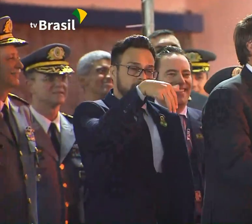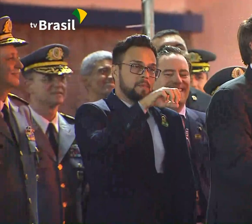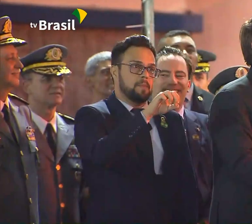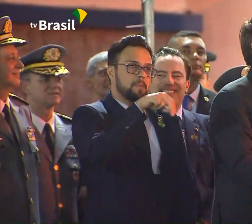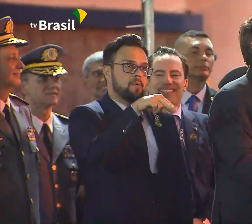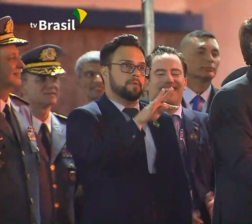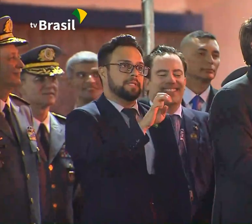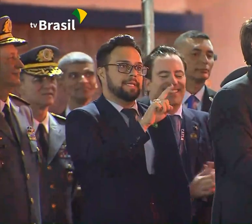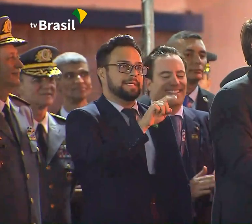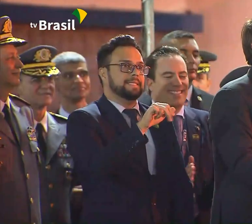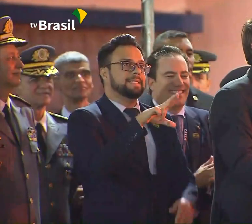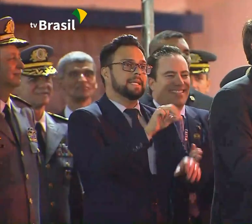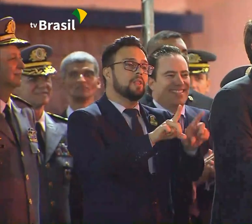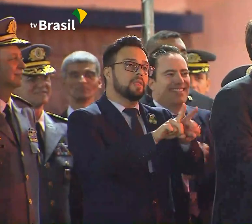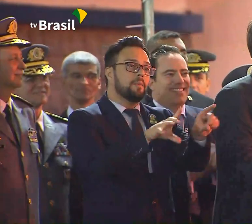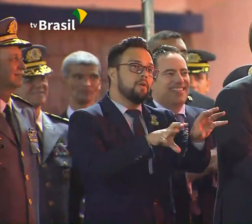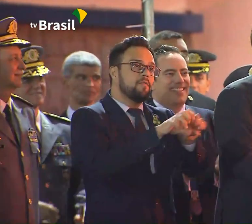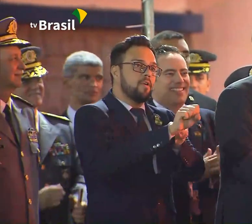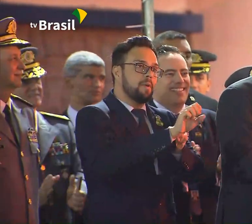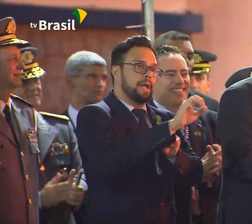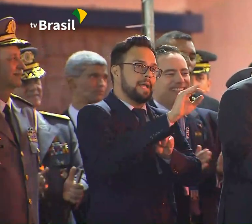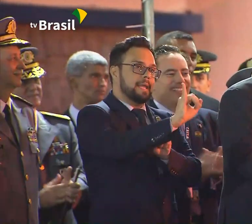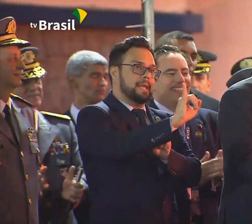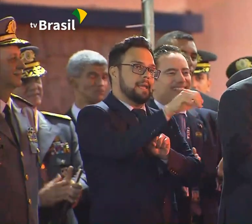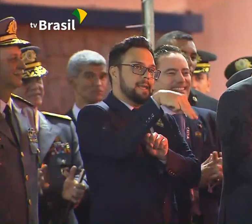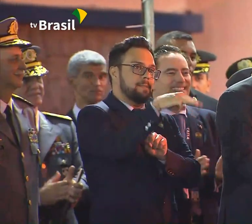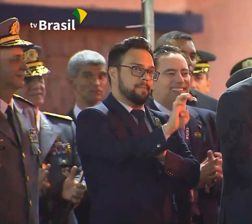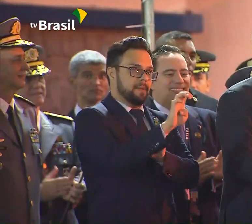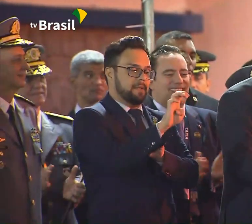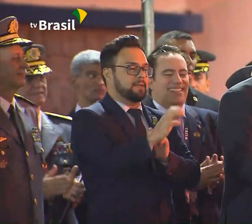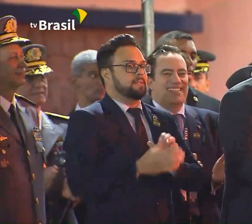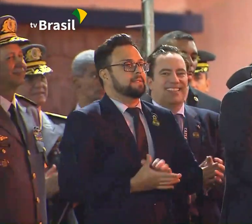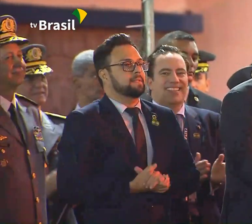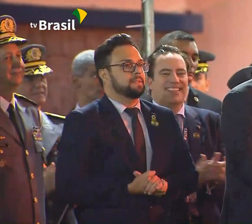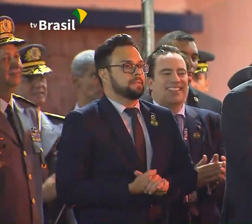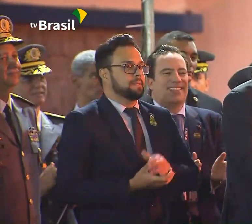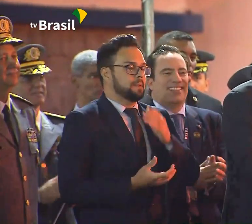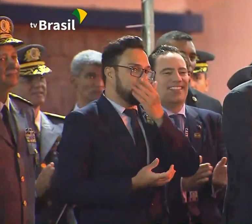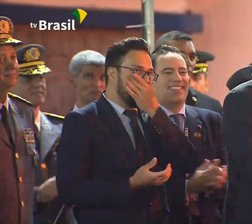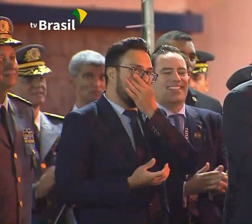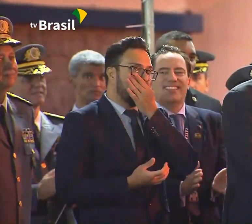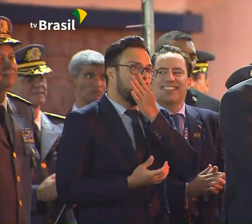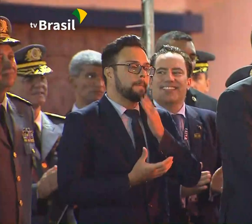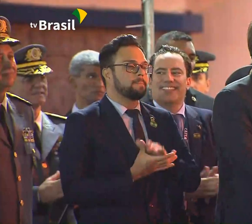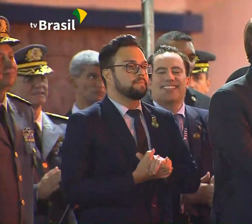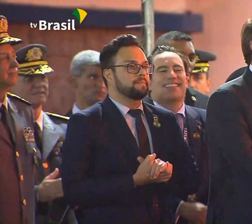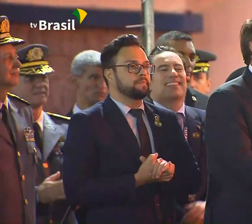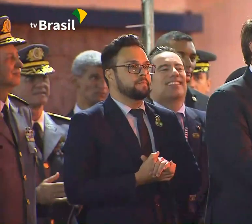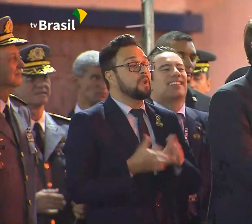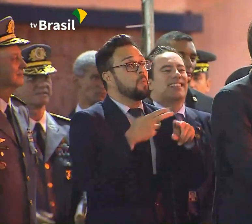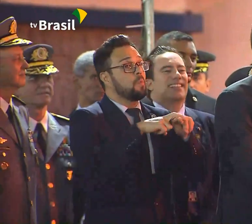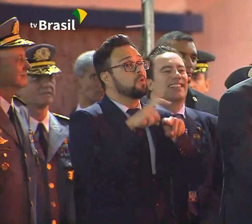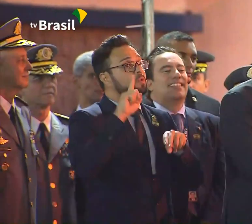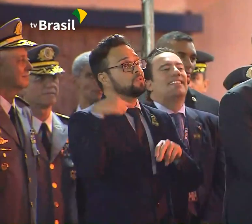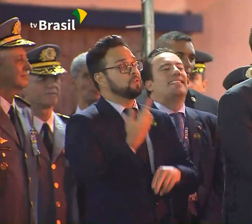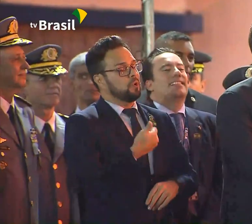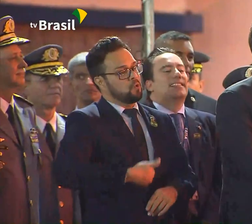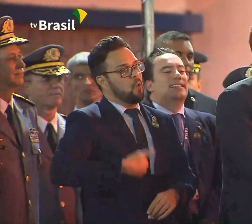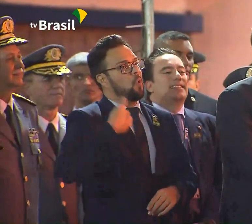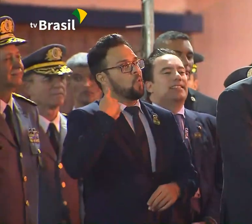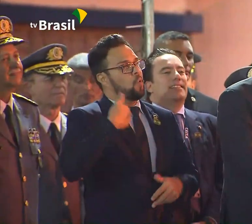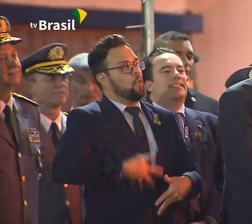Formado também no Instituto Militar de Engenharia. Isso nos orgulha e nos